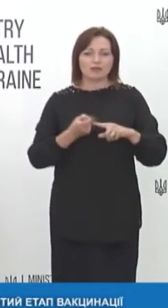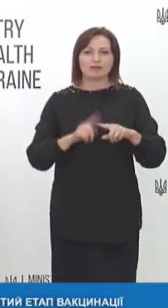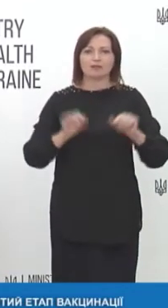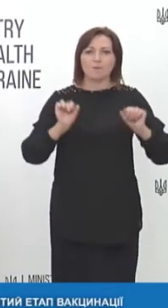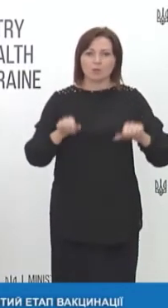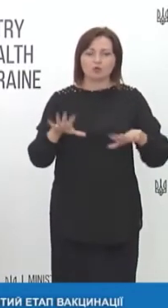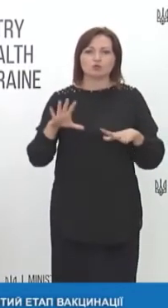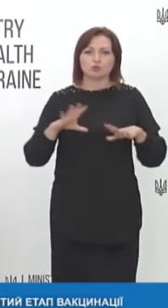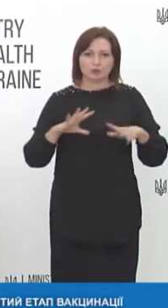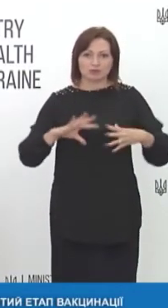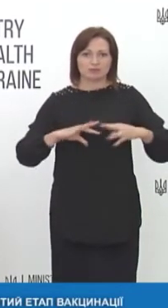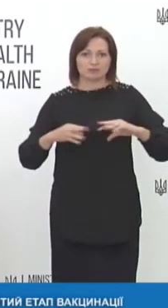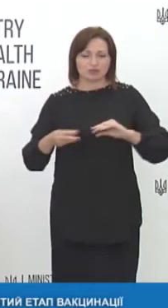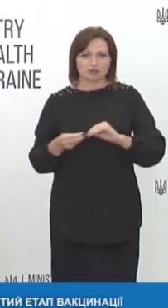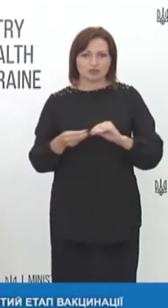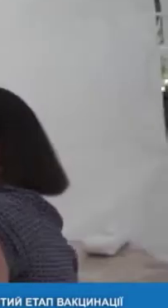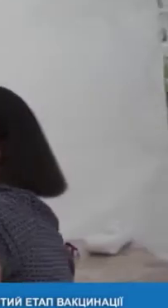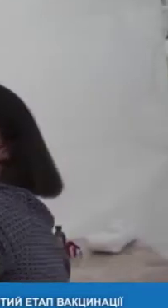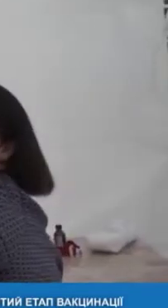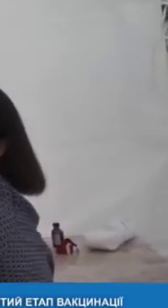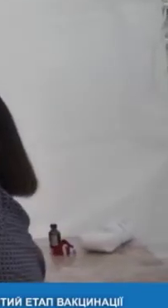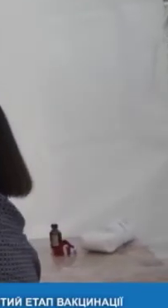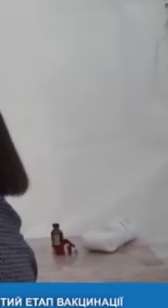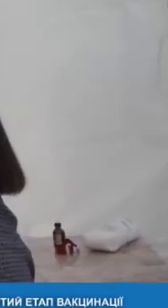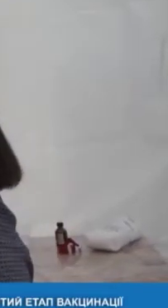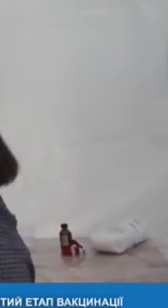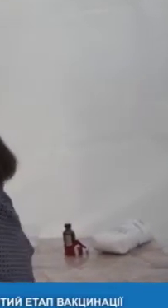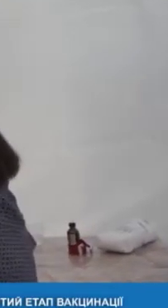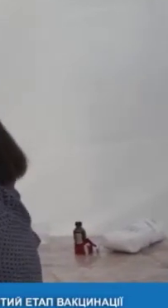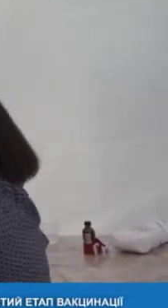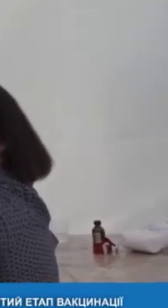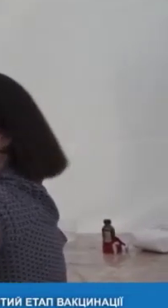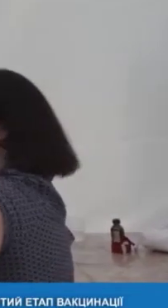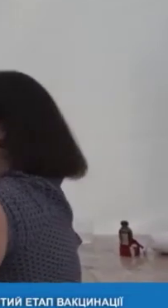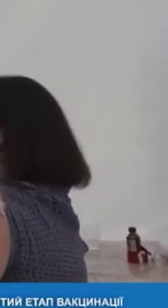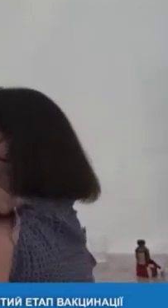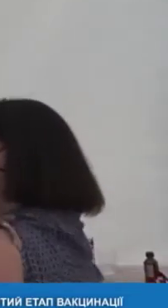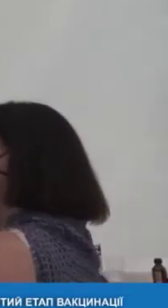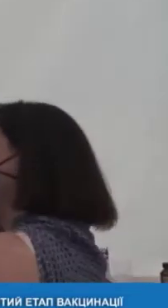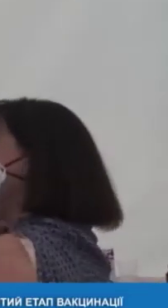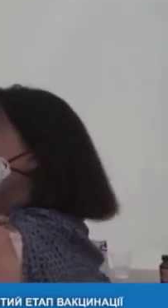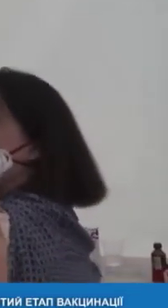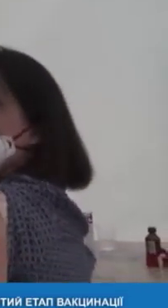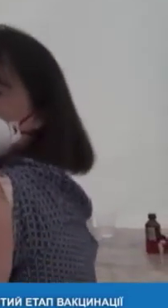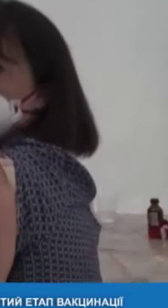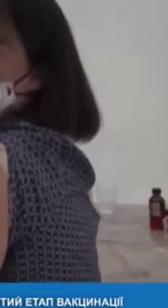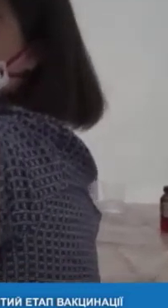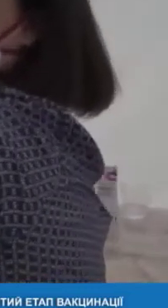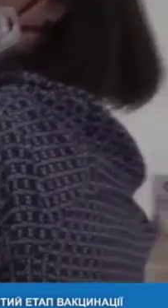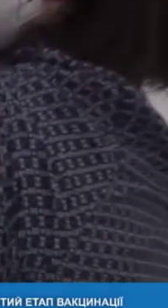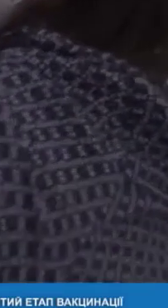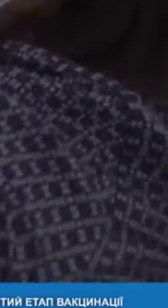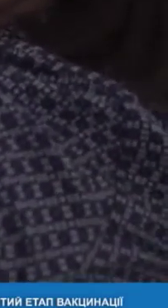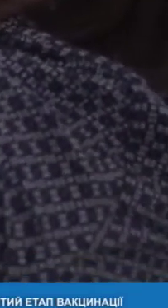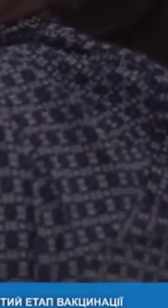бути спричинений штамом Дельта. Напомним, что на прошедших выходных вакцинировалось рекордное количество одесситов за